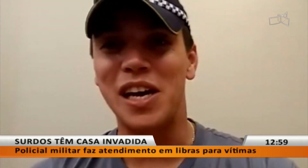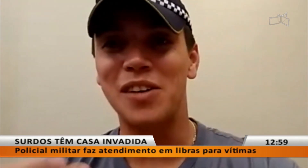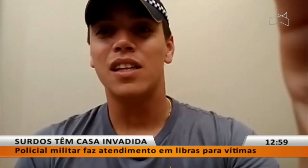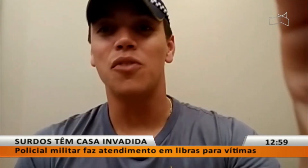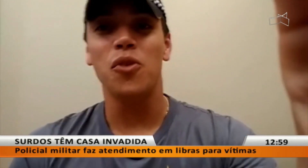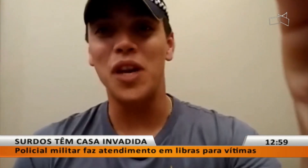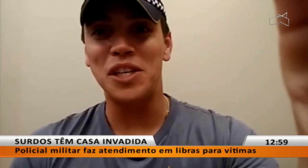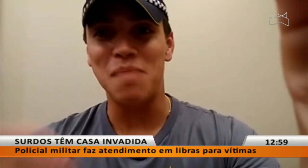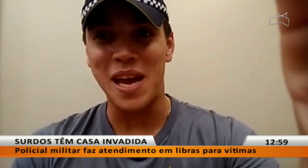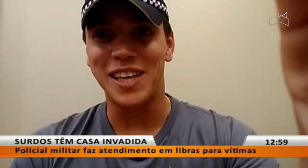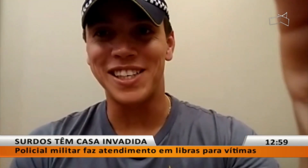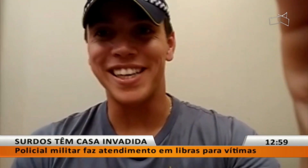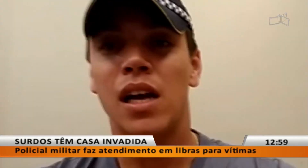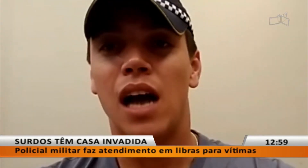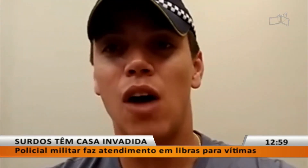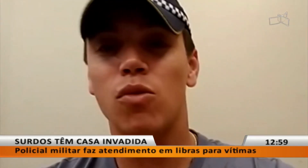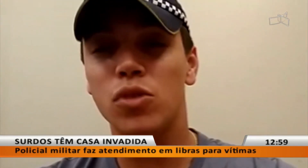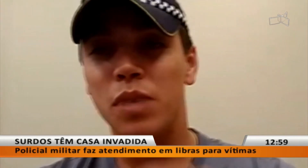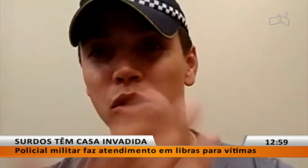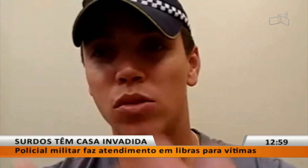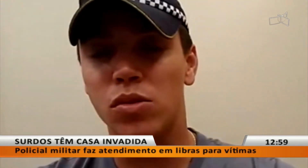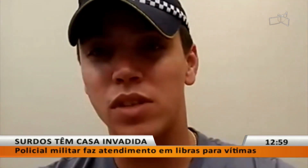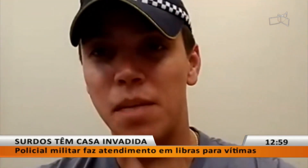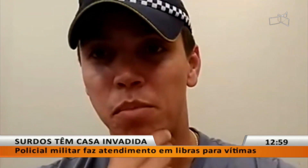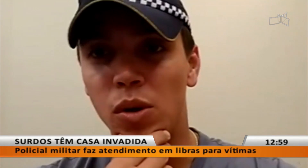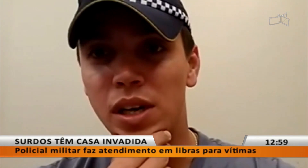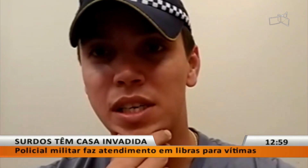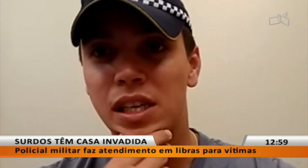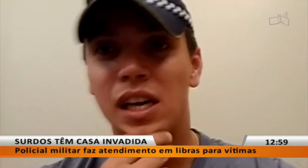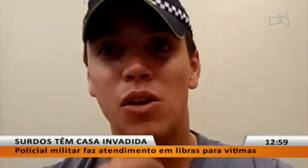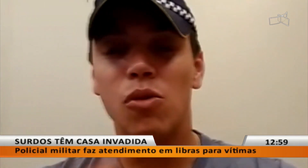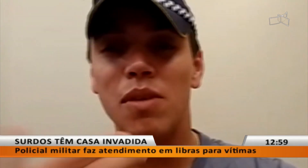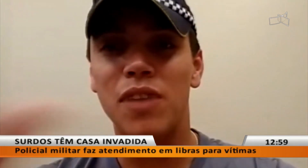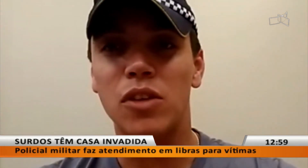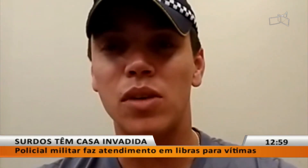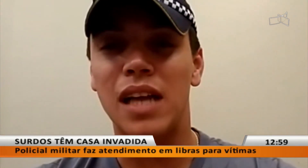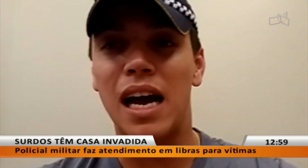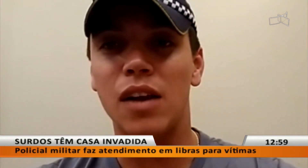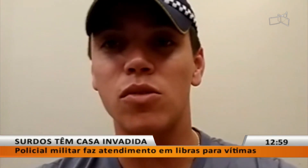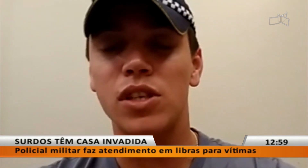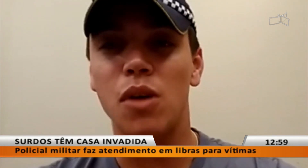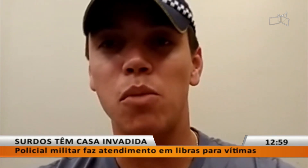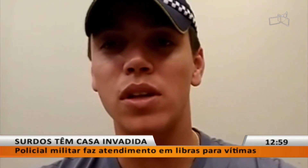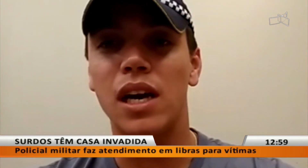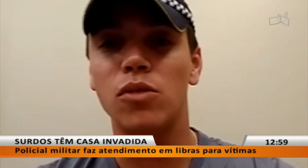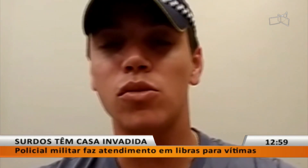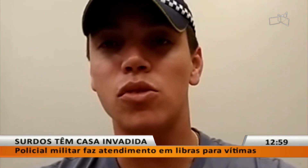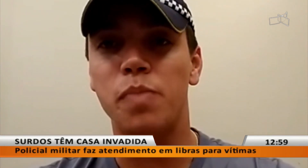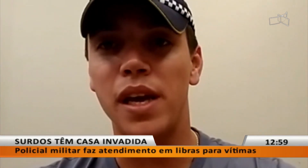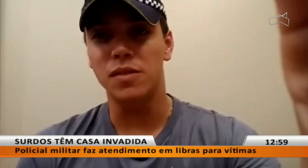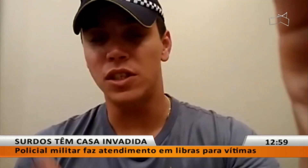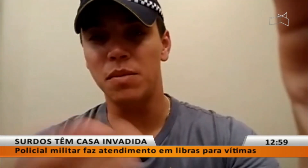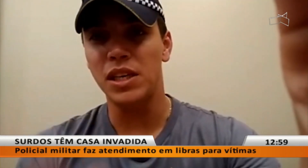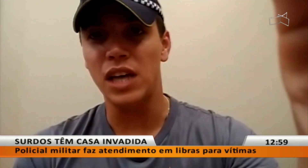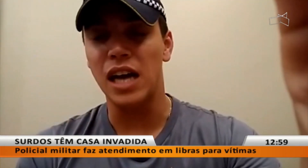tão fluentemente, né. Alguns minutos depois, uma viatura da área conseguiu abordar um suspeito. De imediato, as